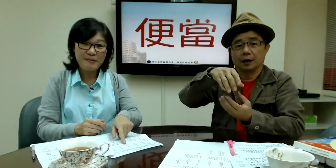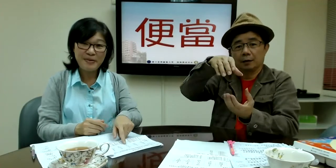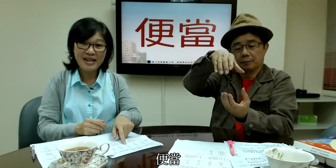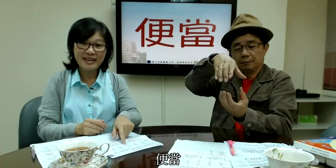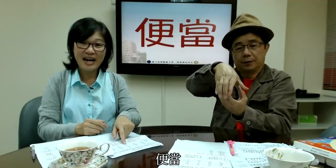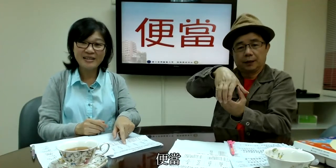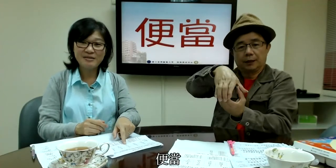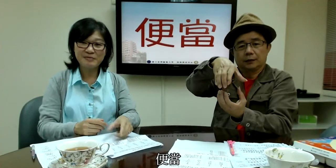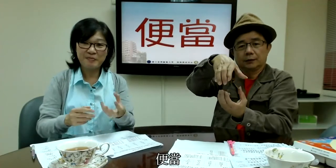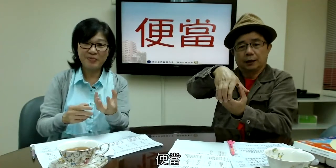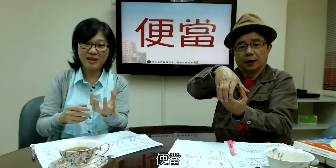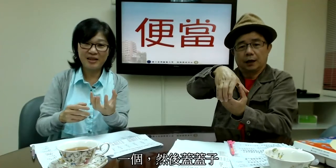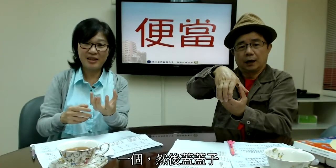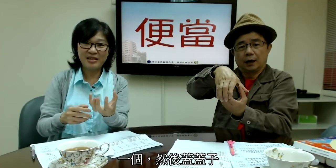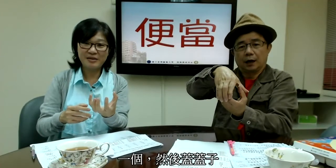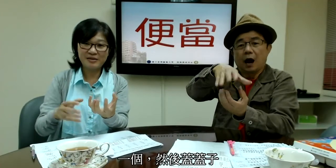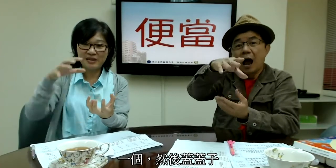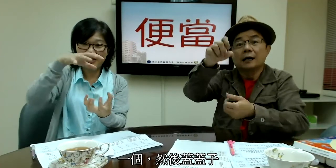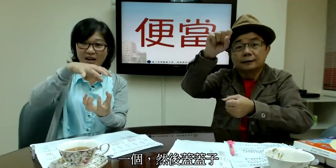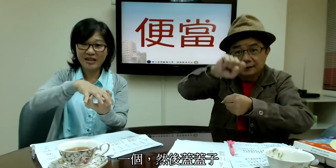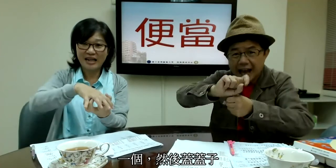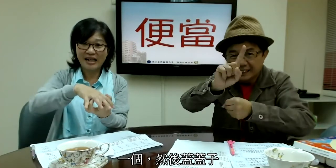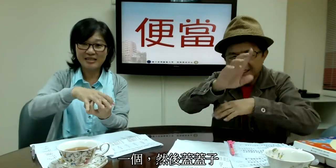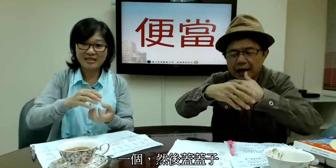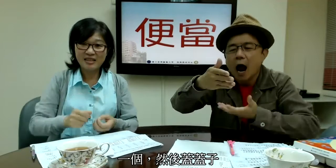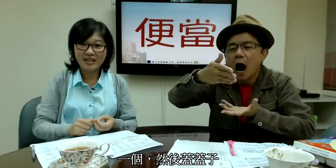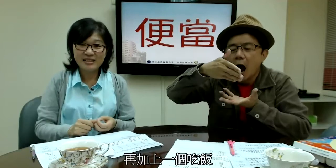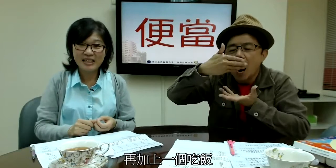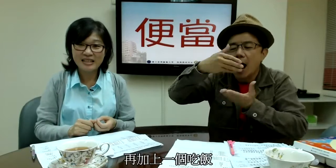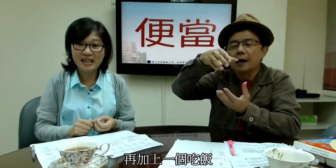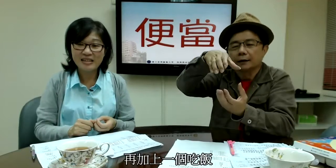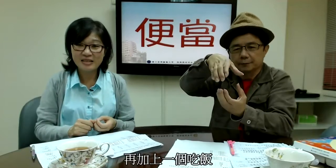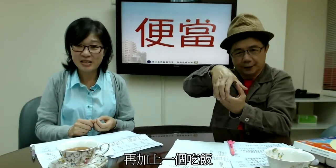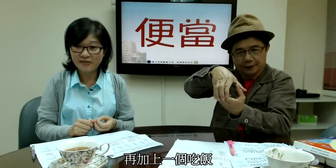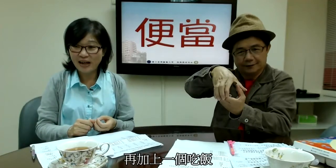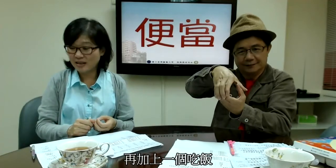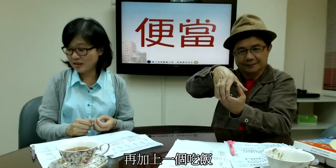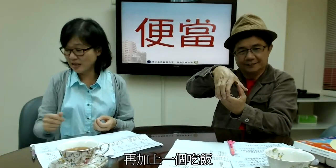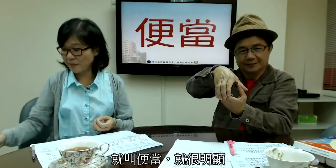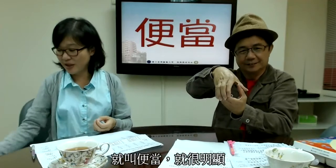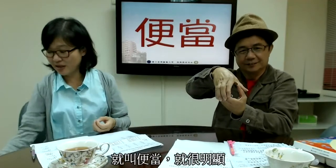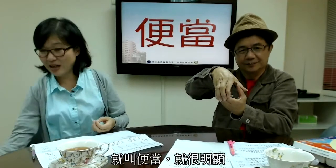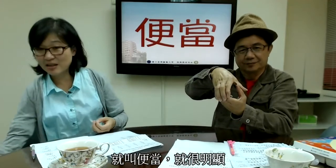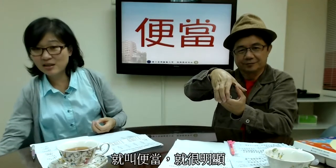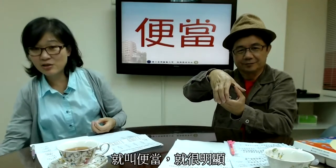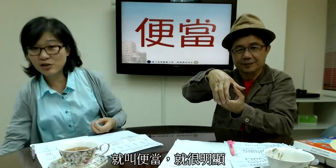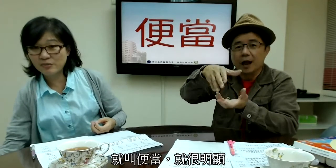便当，一个，然后盖盖子。再加上一个吃饭，再加便当，就很明